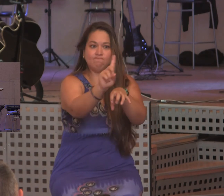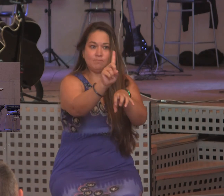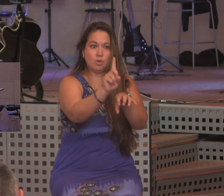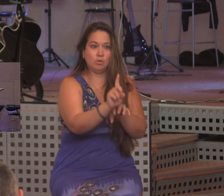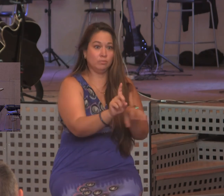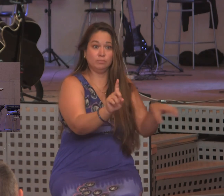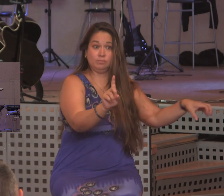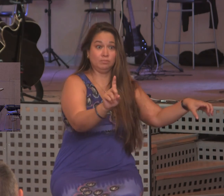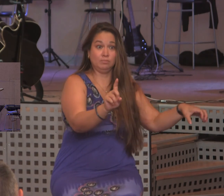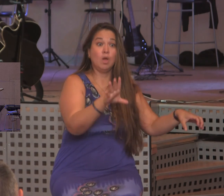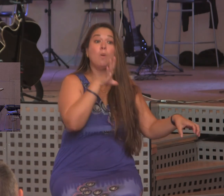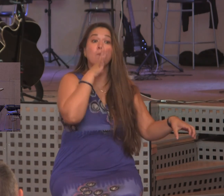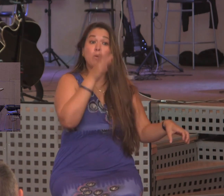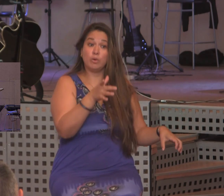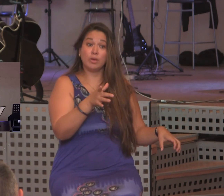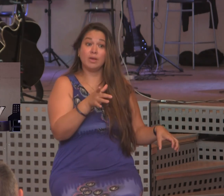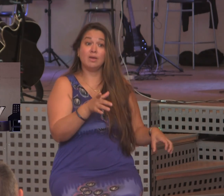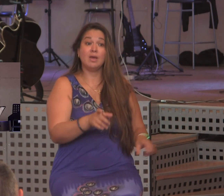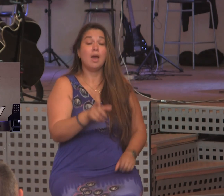para robar,